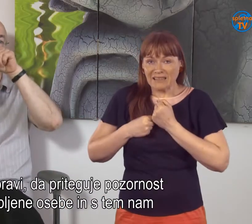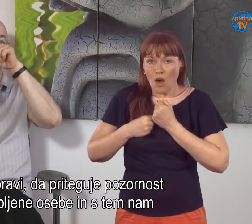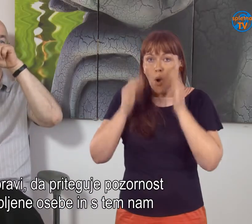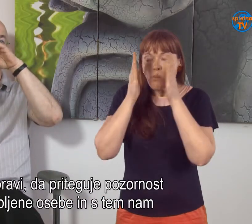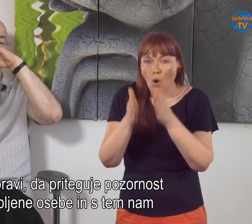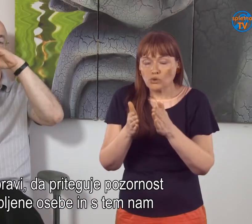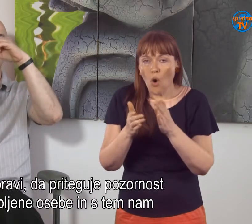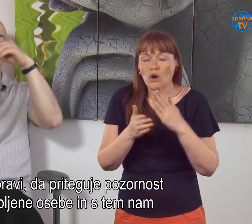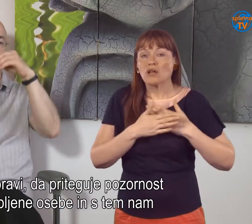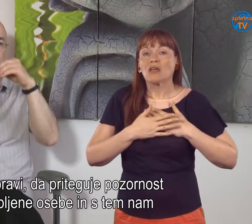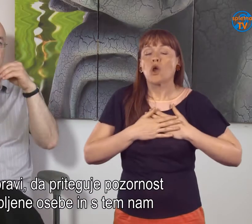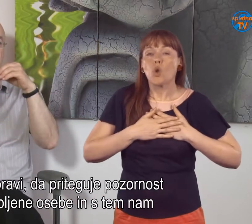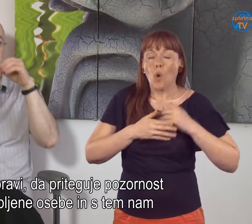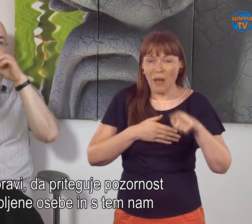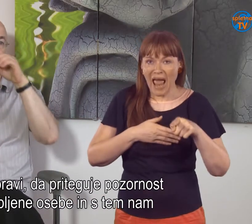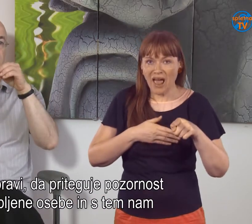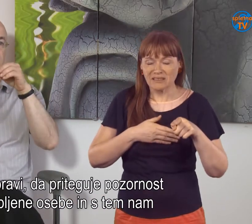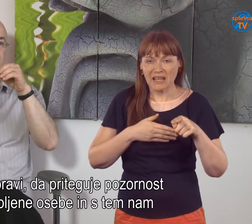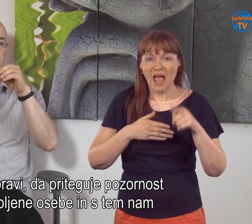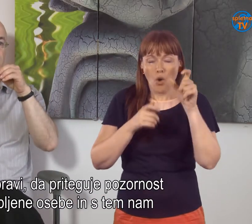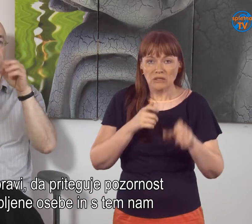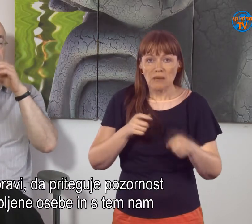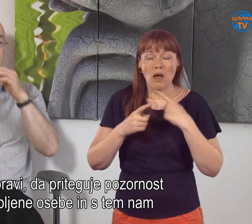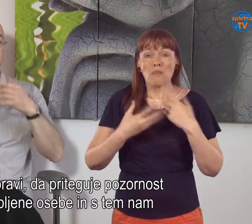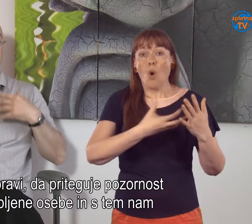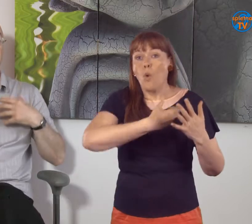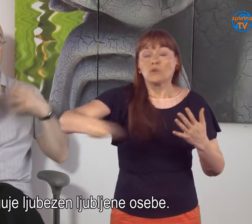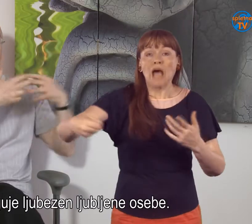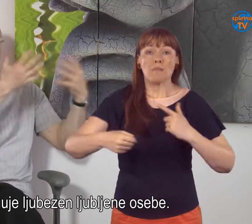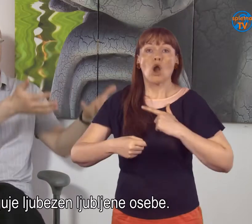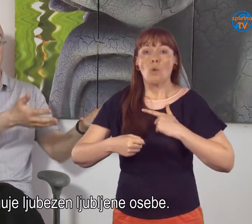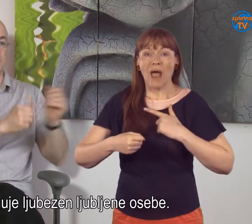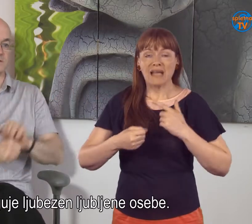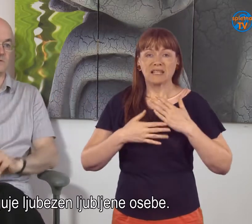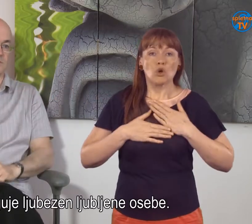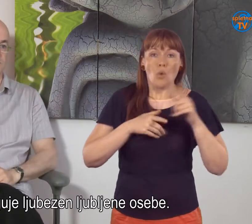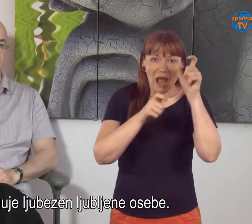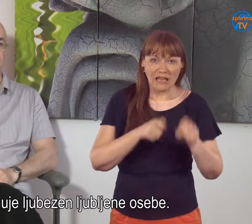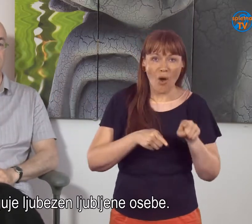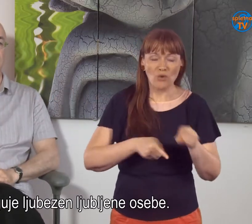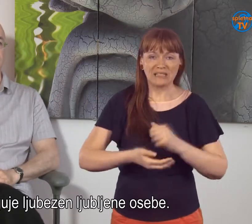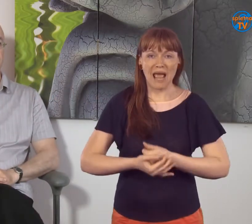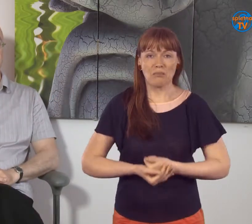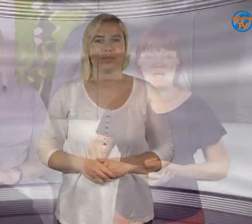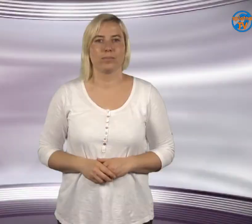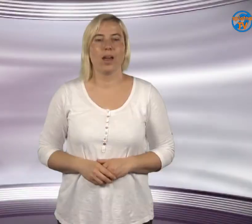da priteguje pozornost ljubljene osebe in s tem nam odteguje ljubezen ljubljene osebe.